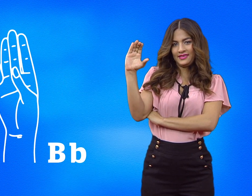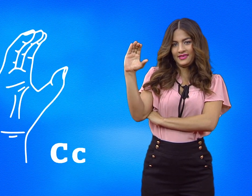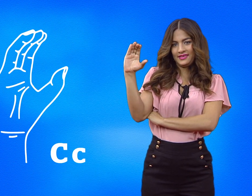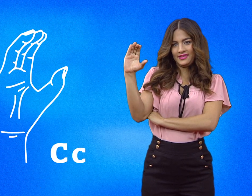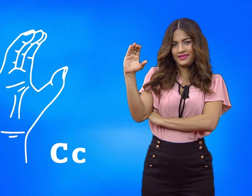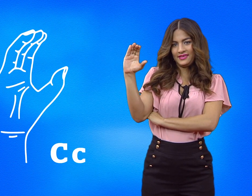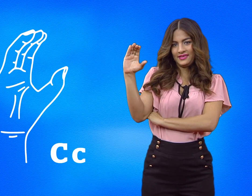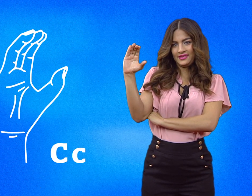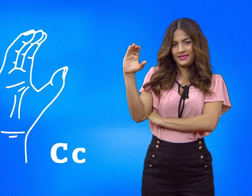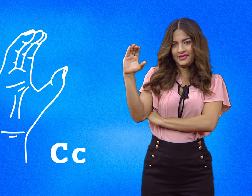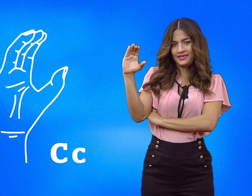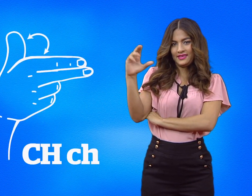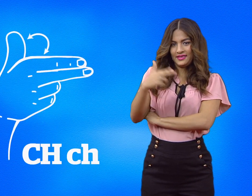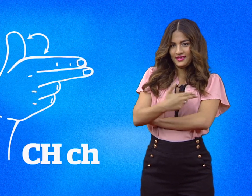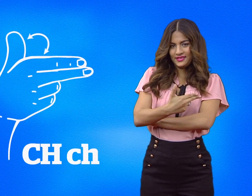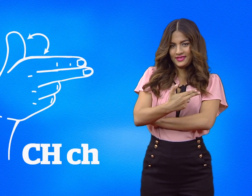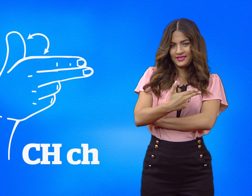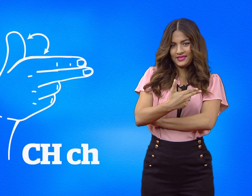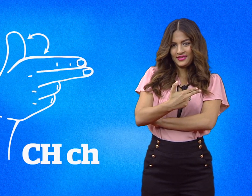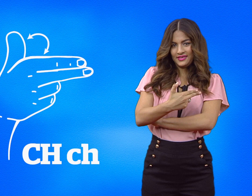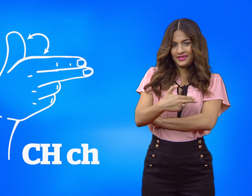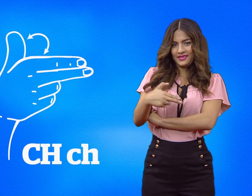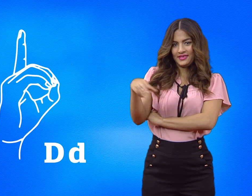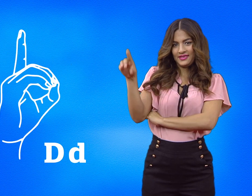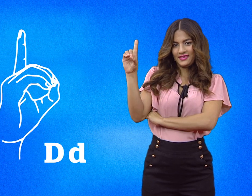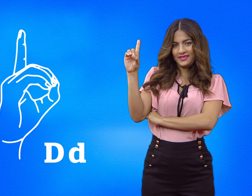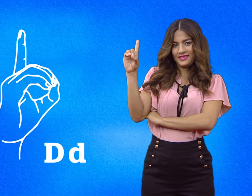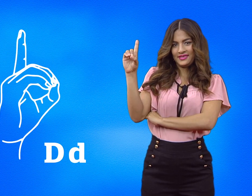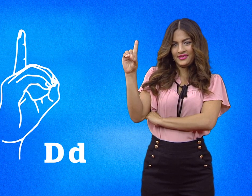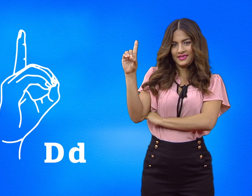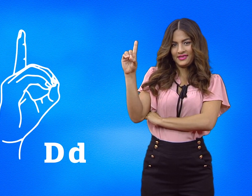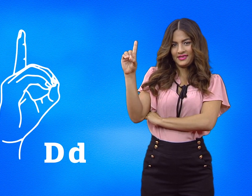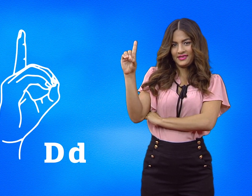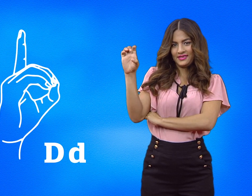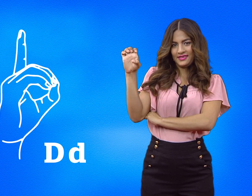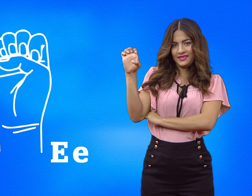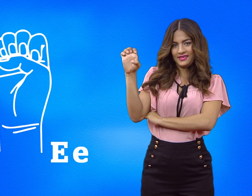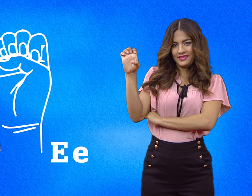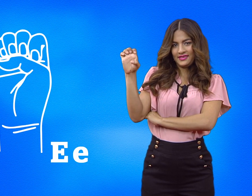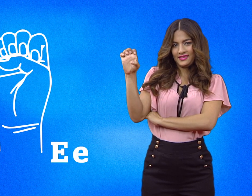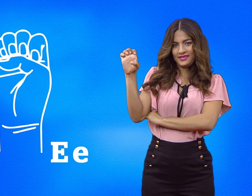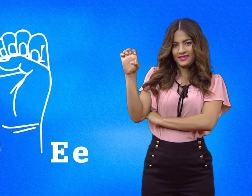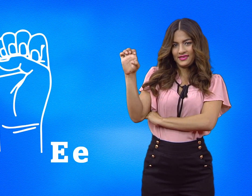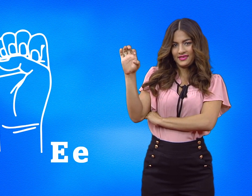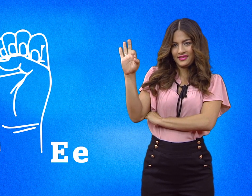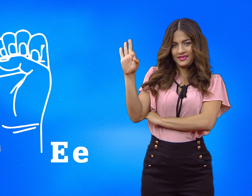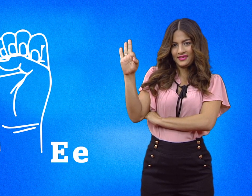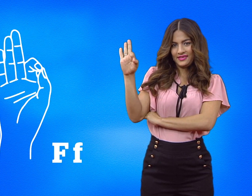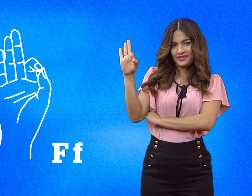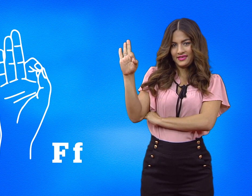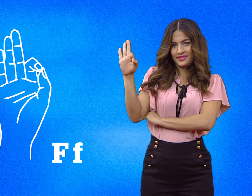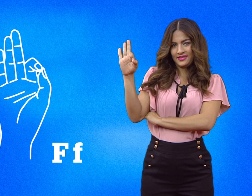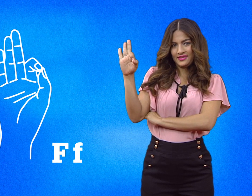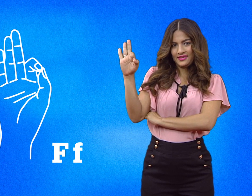C, Ch, D, E, F,